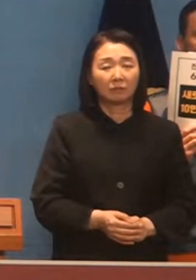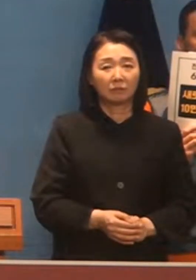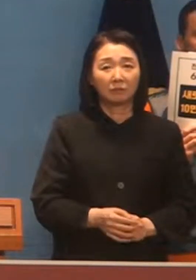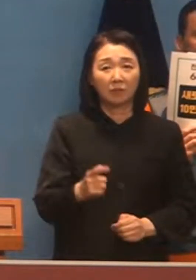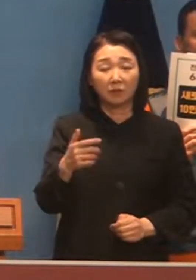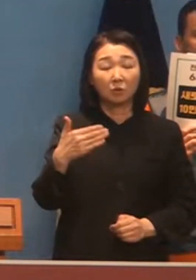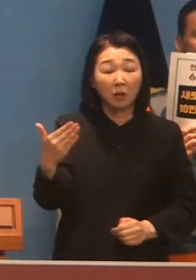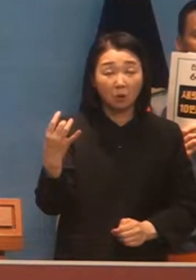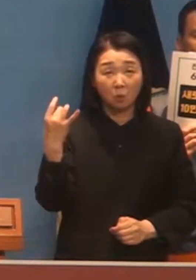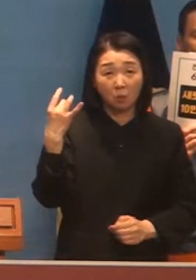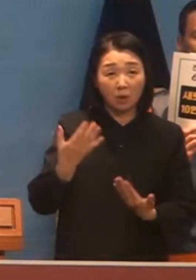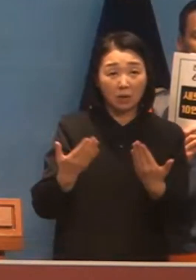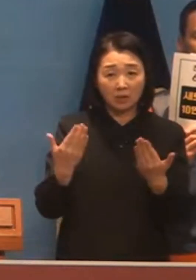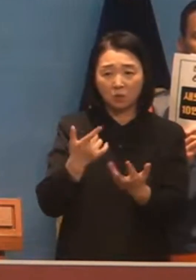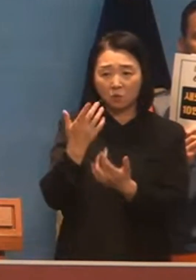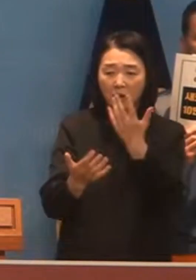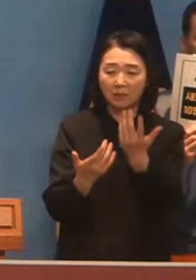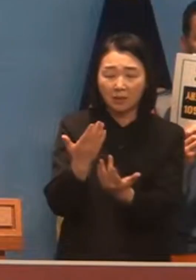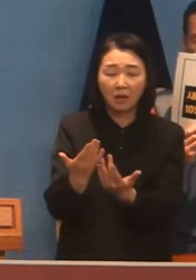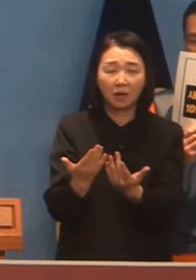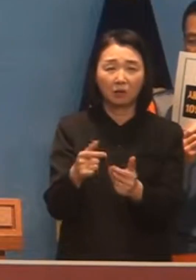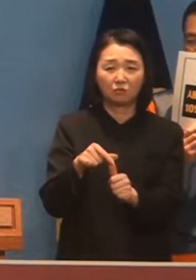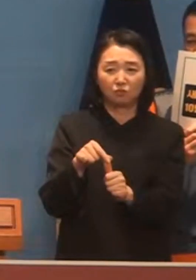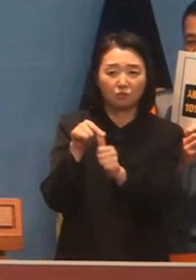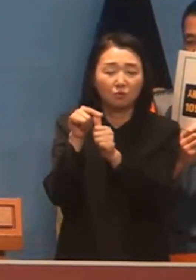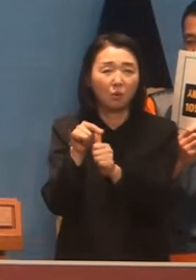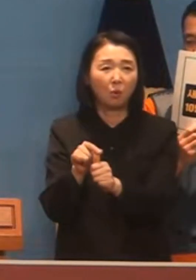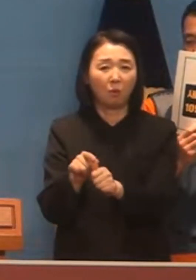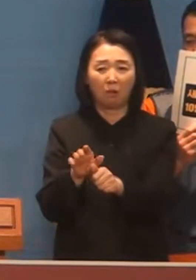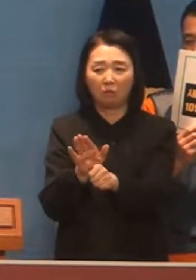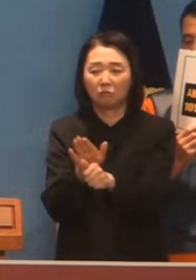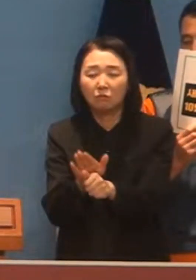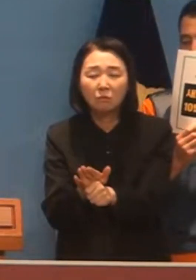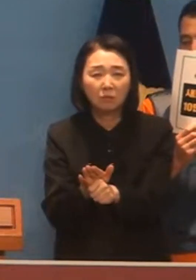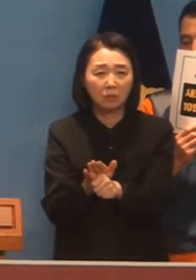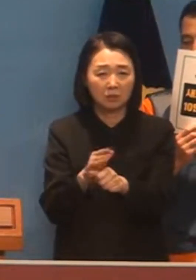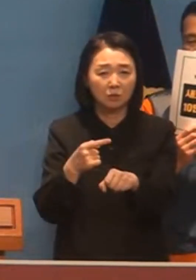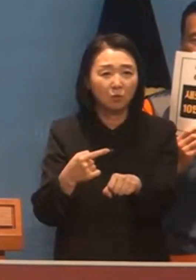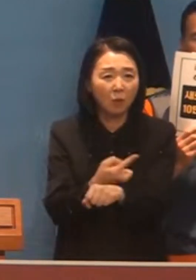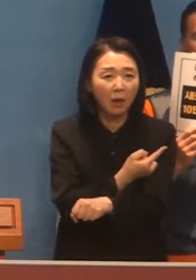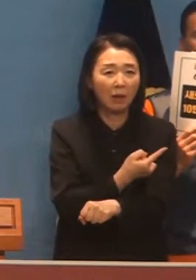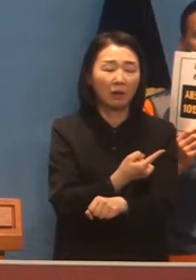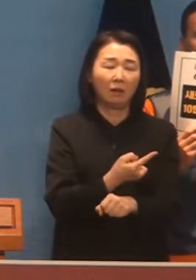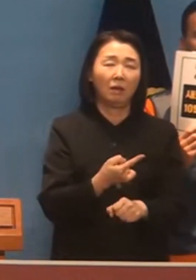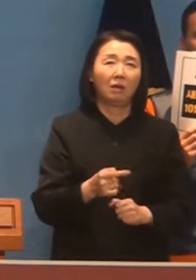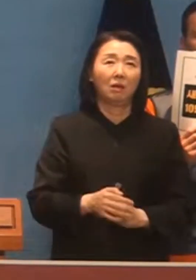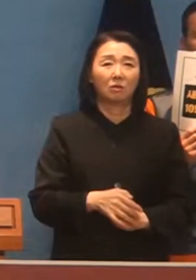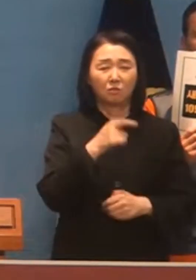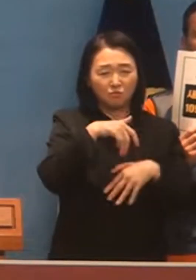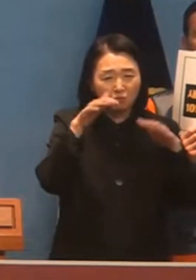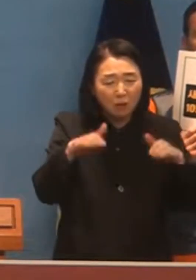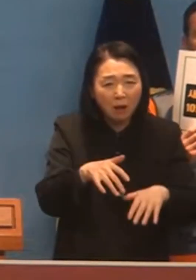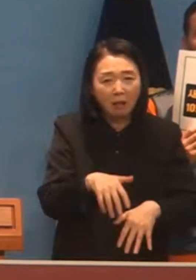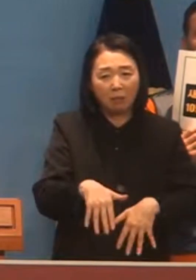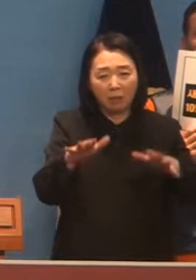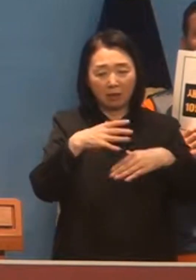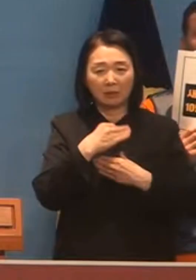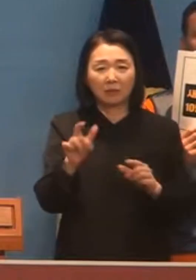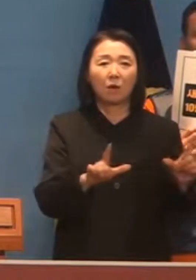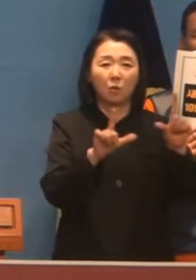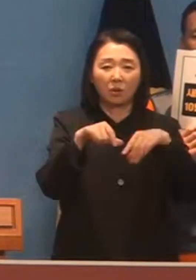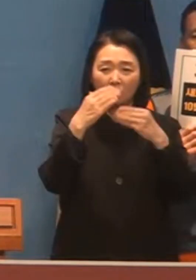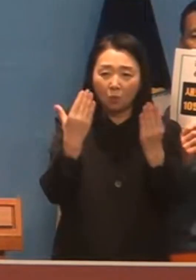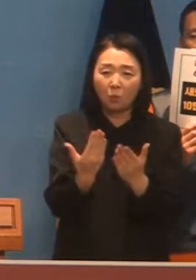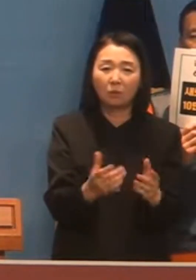소방은 본연의 업무인 화재, 구조, 구급 외에도 풍수해, 생활안전 등 일상생활 모든